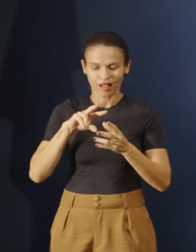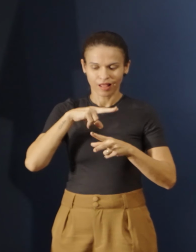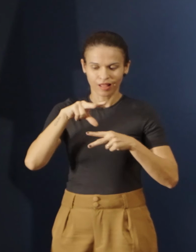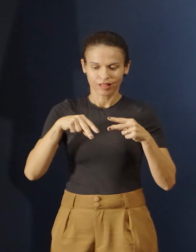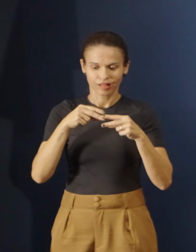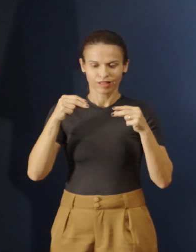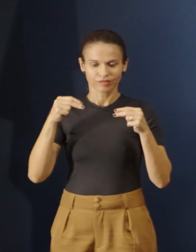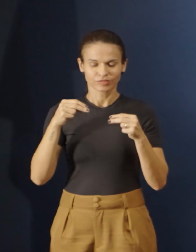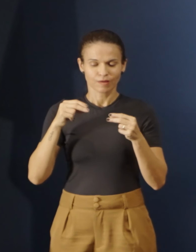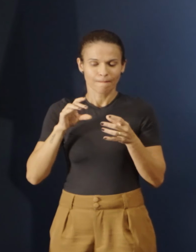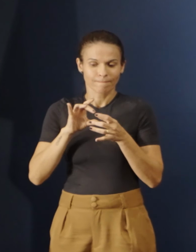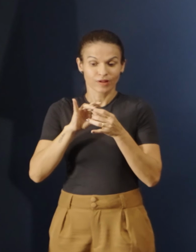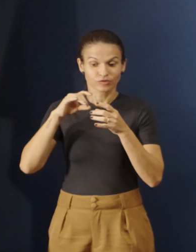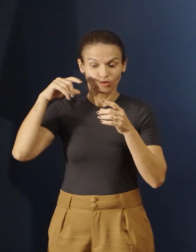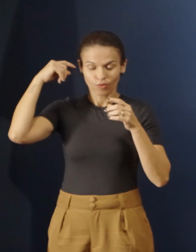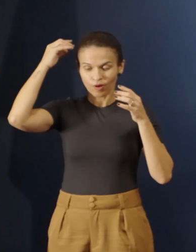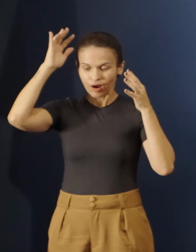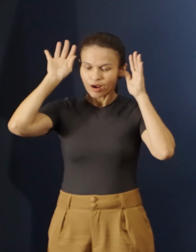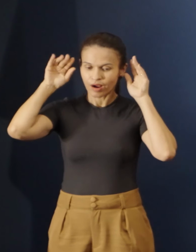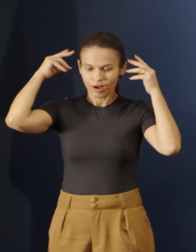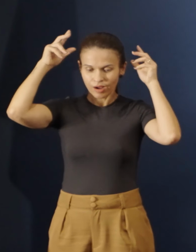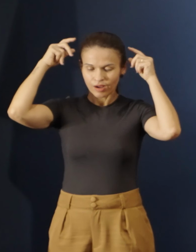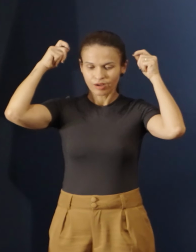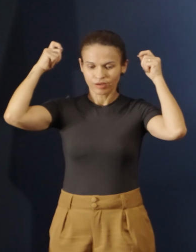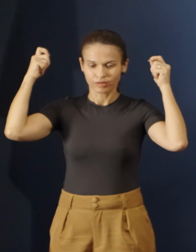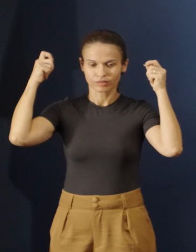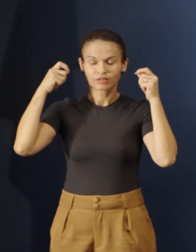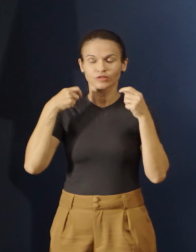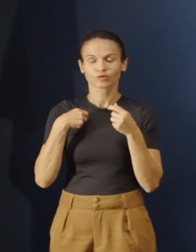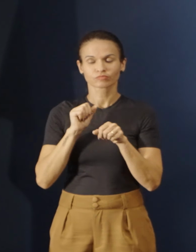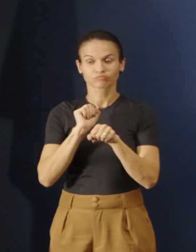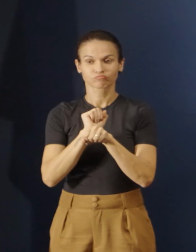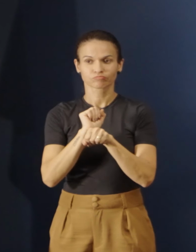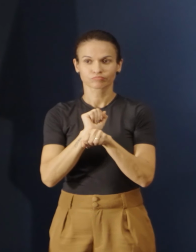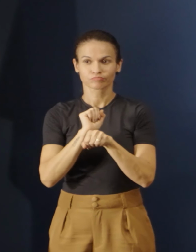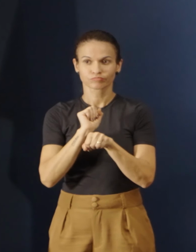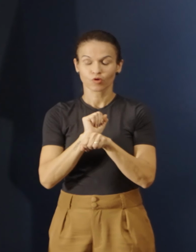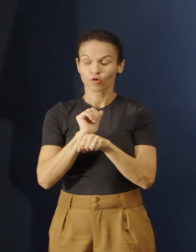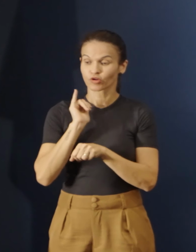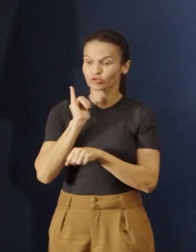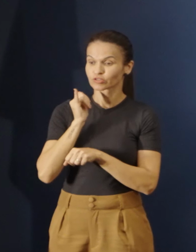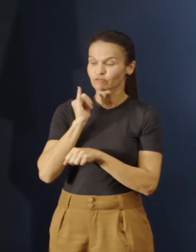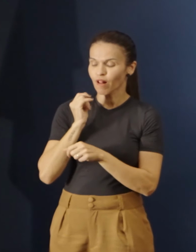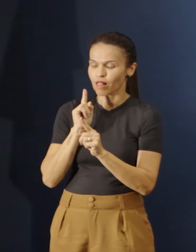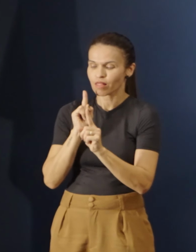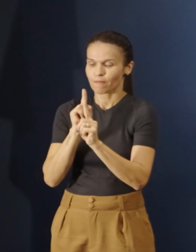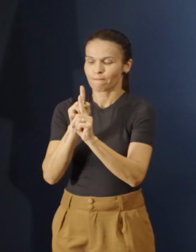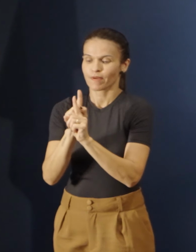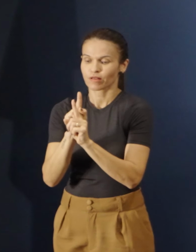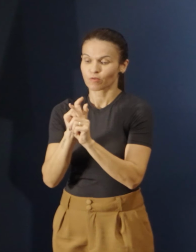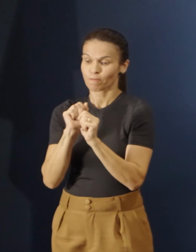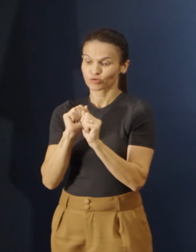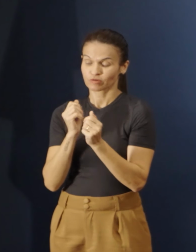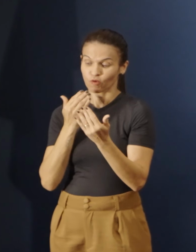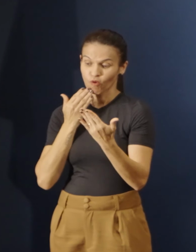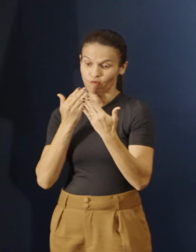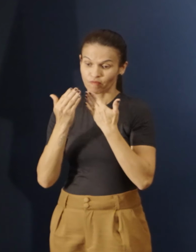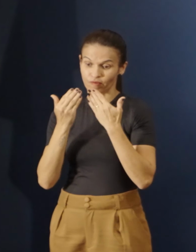afago que prendiam meu cabelo me entrelaçavam na espera. Quando te falo de perto numa impossível